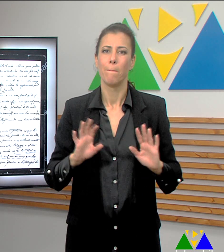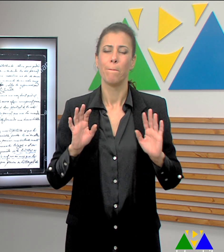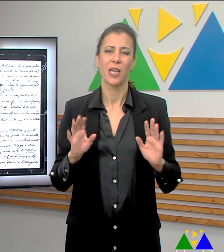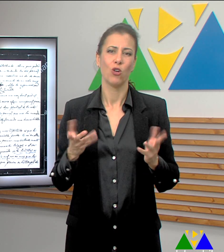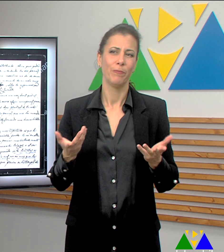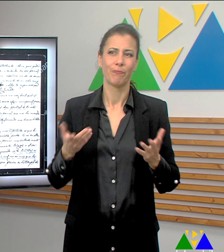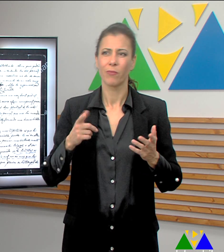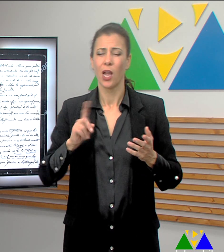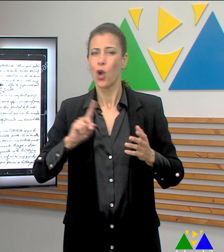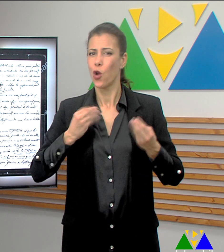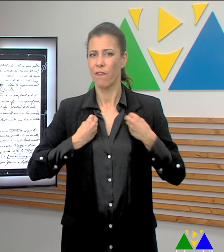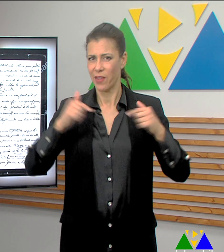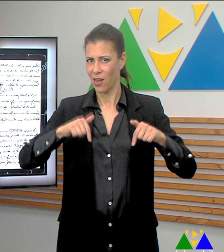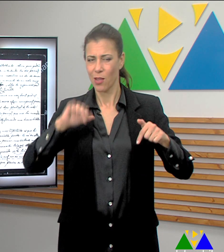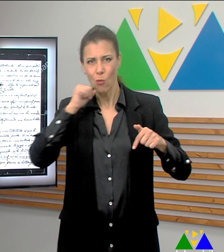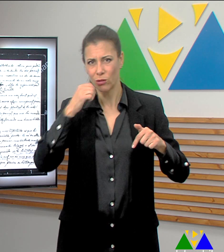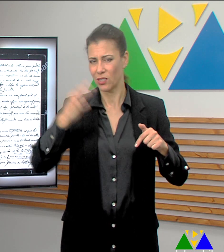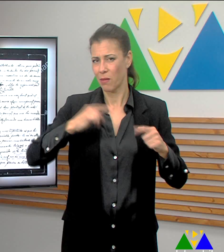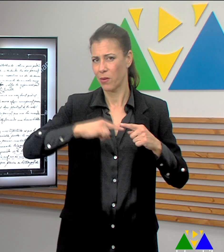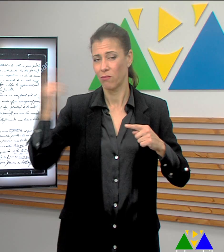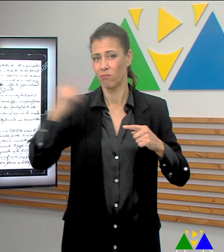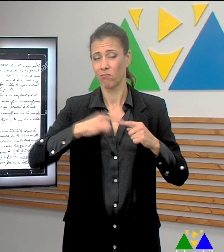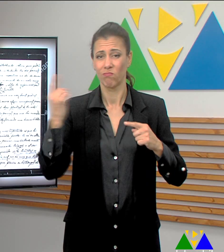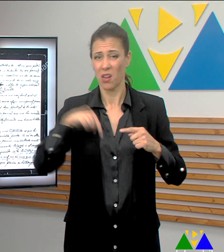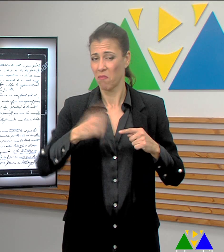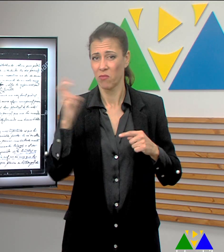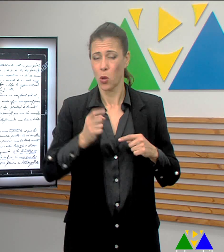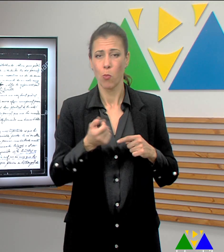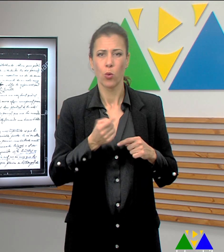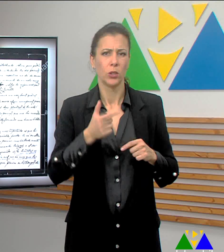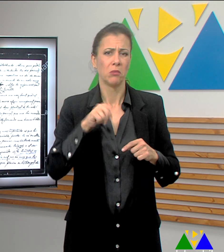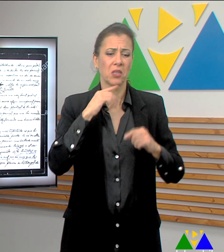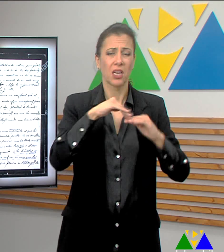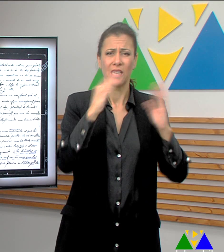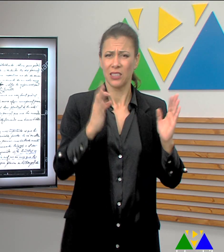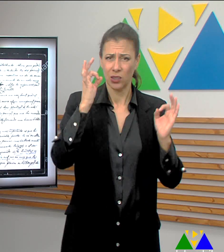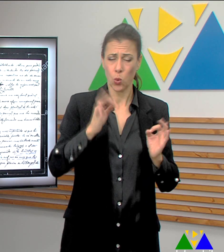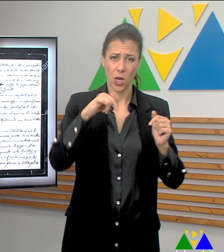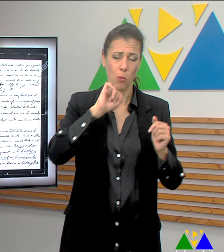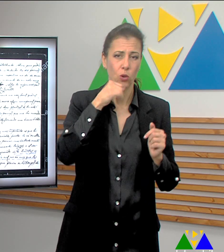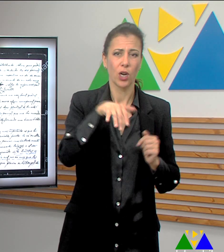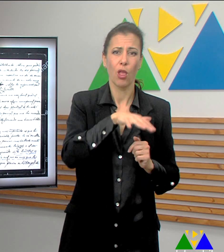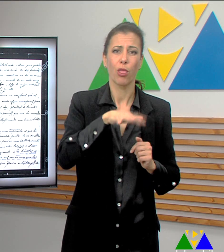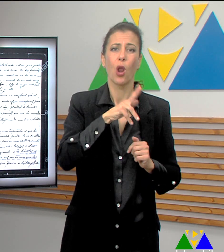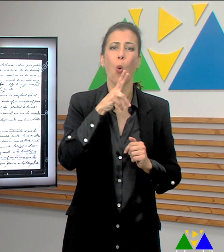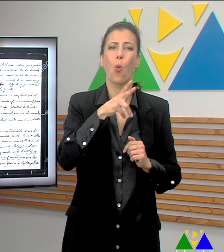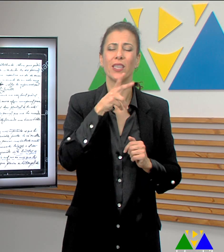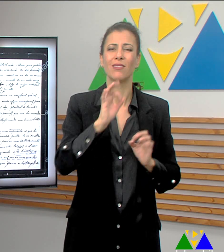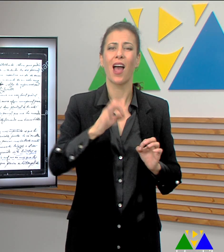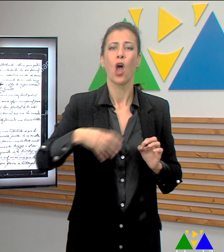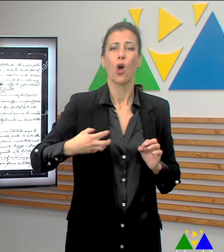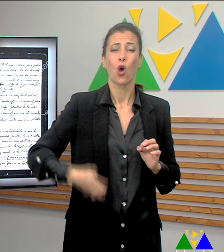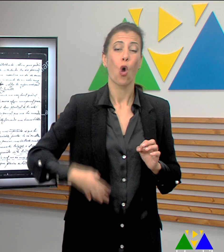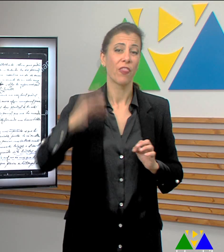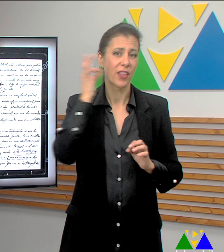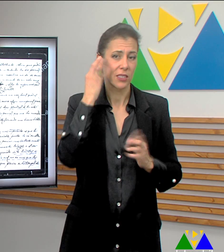asentistas, es decir, no vivían en Motril. Sí, no tenían su casa solariega, seguramente en Motril, en la zona de la Huerta de la Condesa, posiblemente,